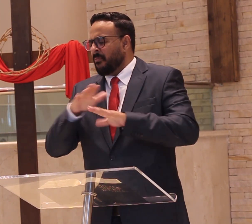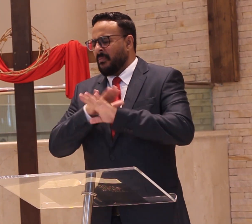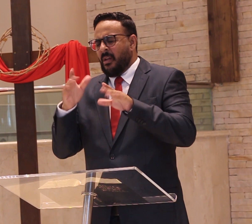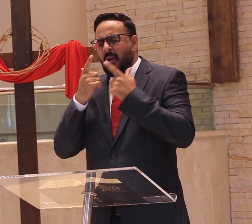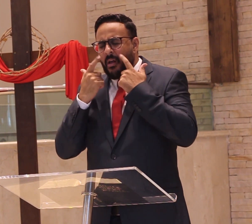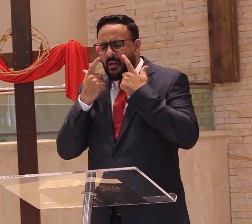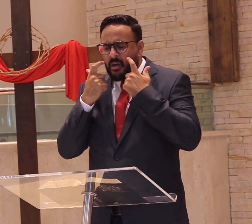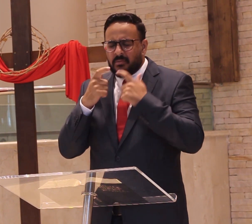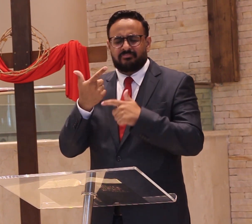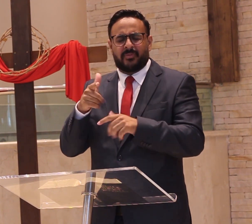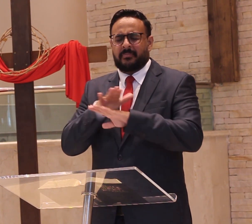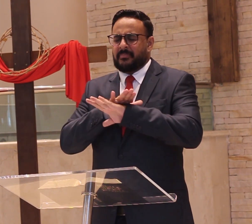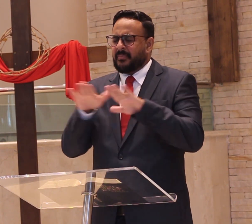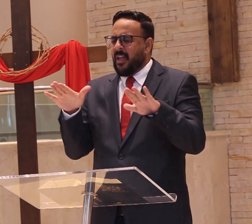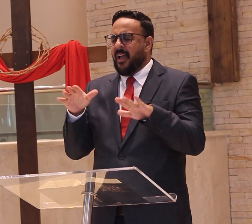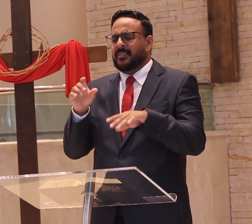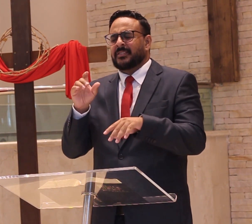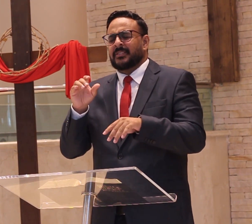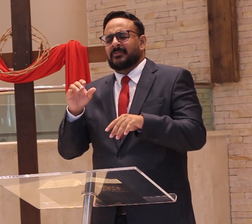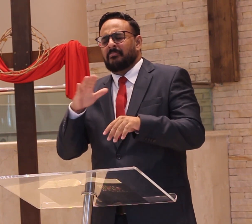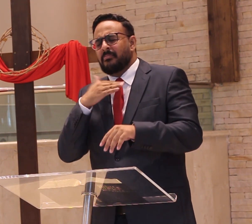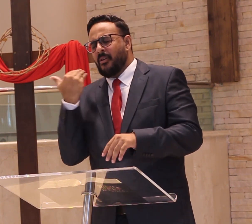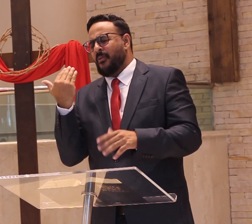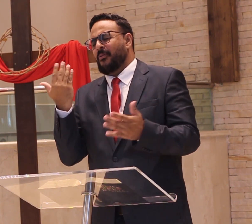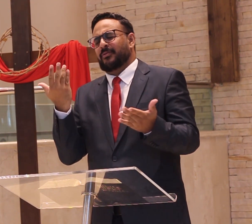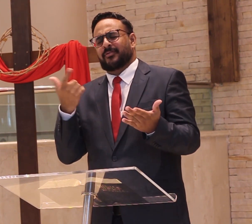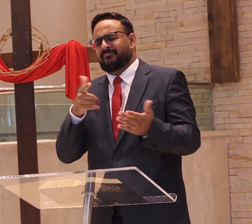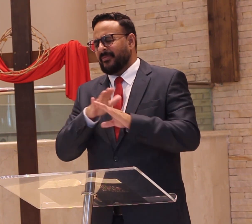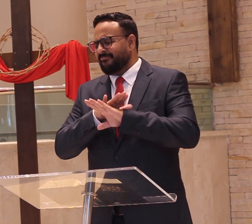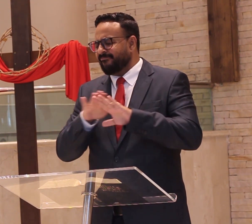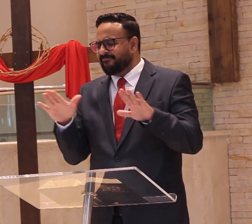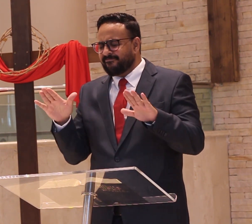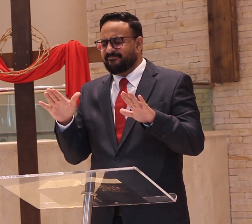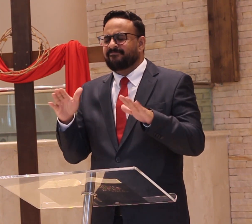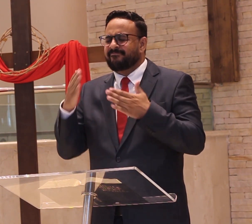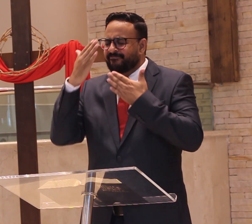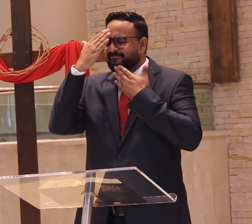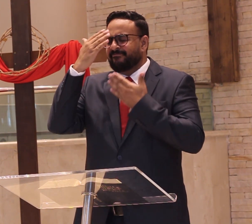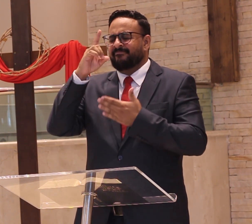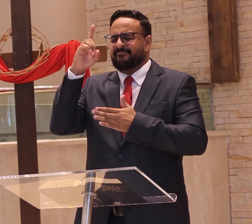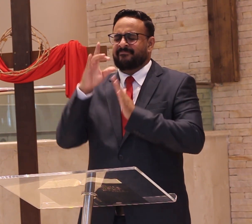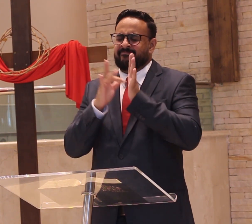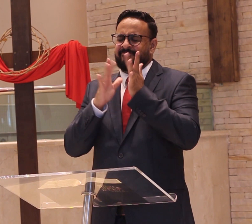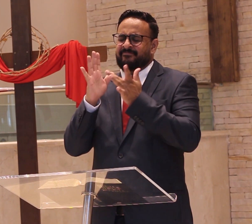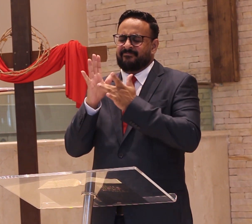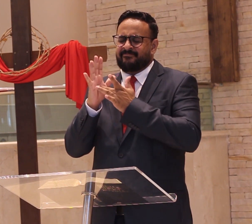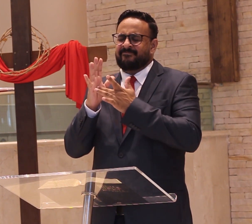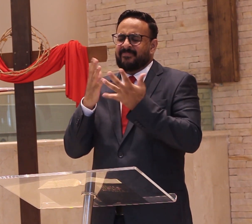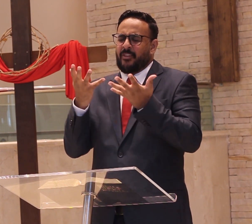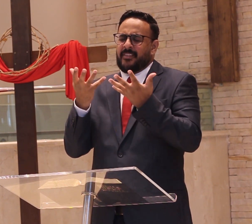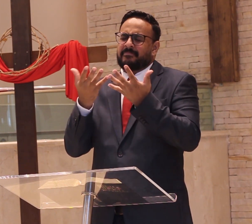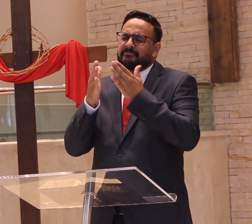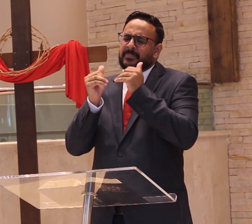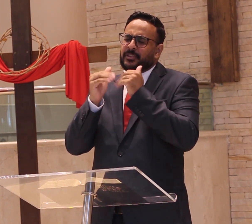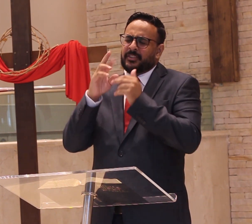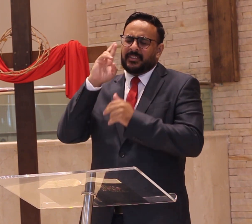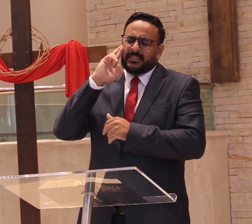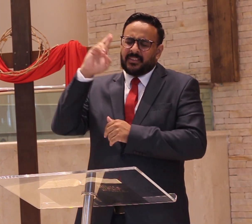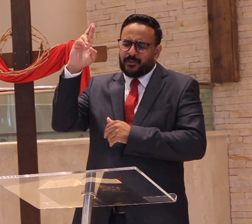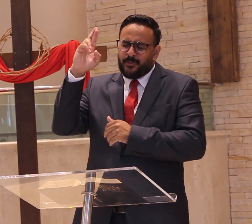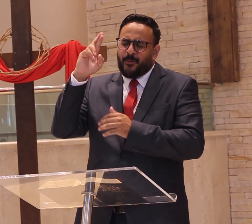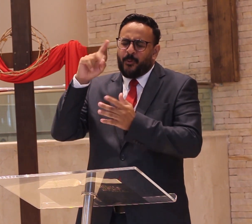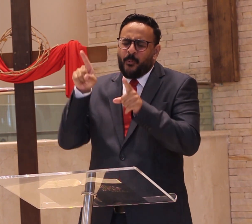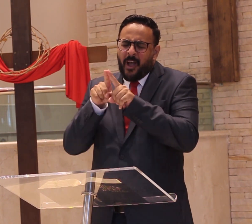ter sofrimento, não vai ter choro. Todas essas coisas passaram, a morte não existirá. Nós te agradecemos, Senhor,